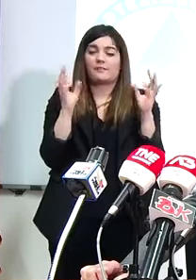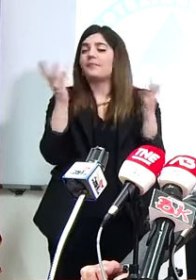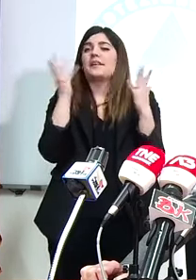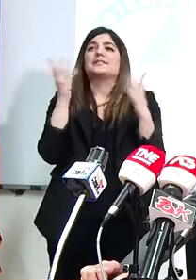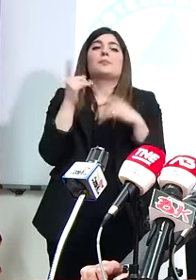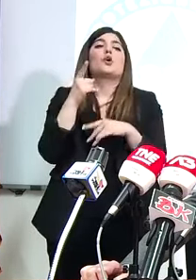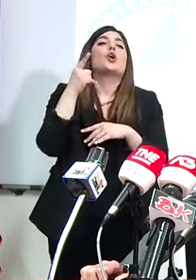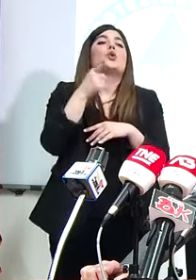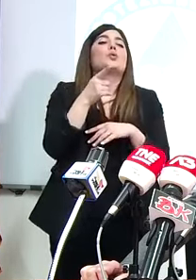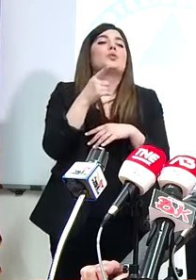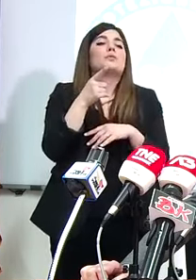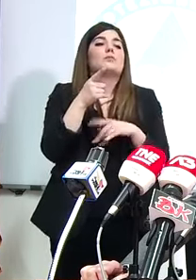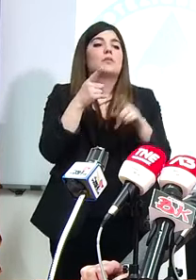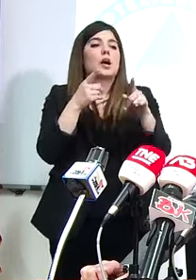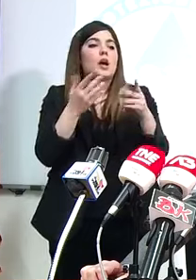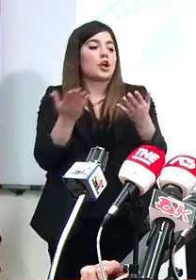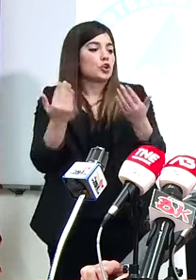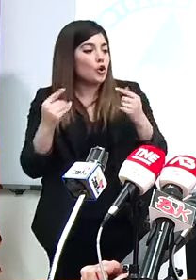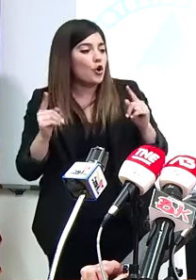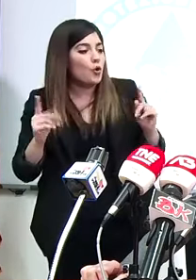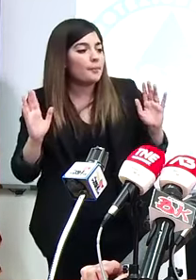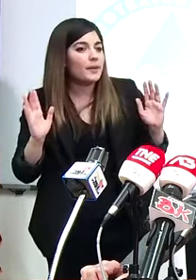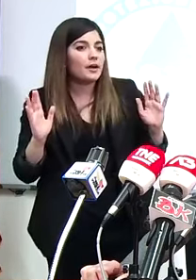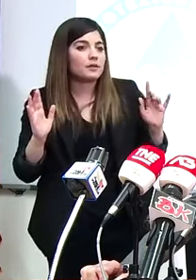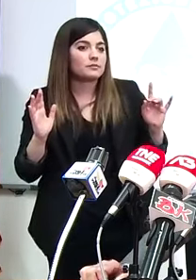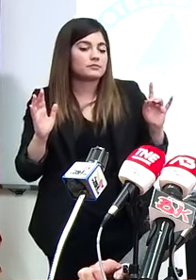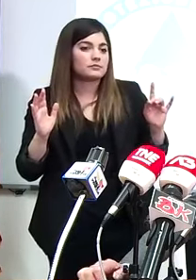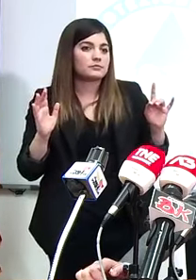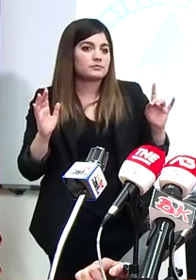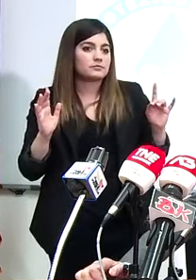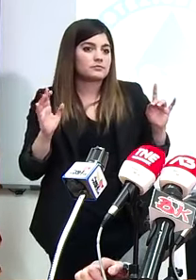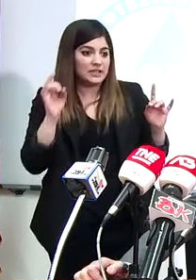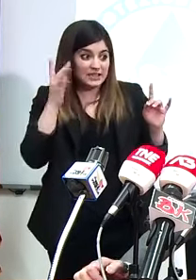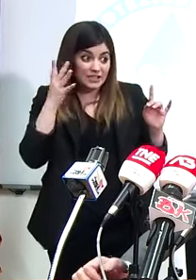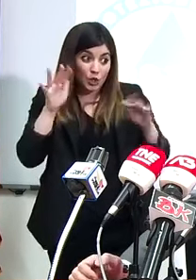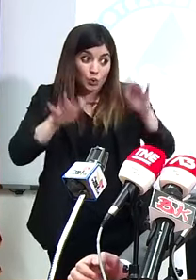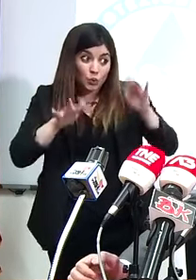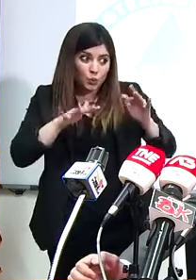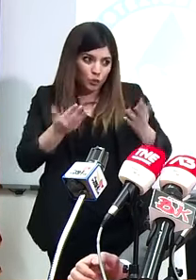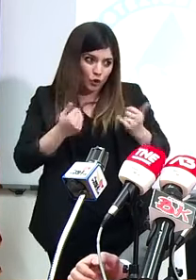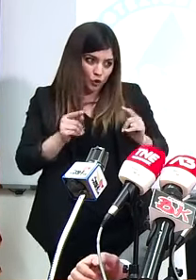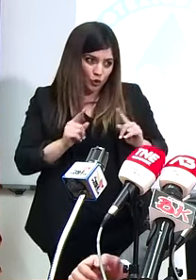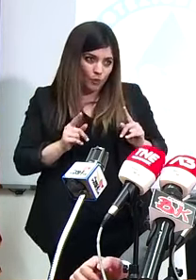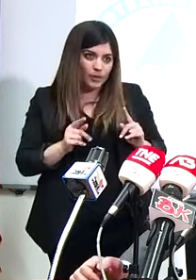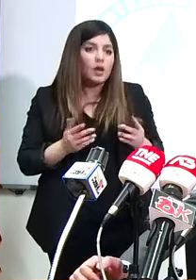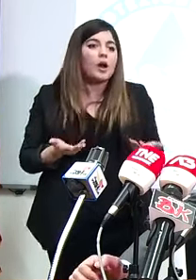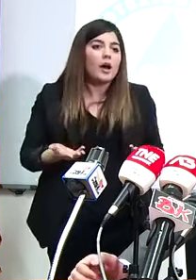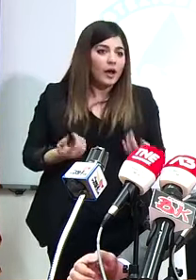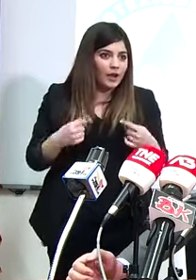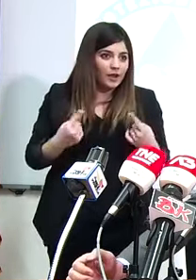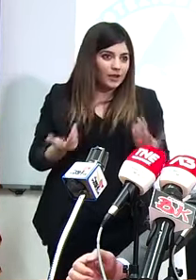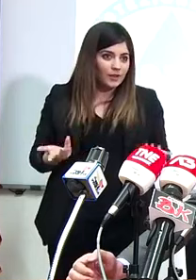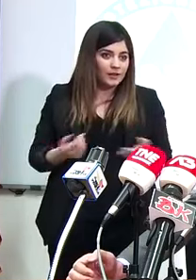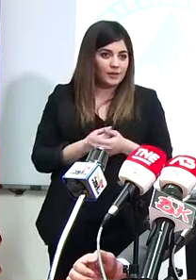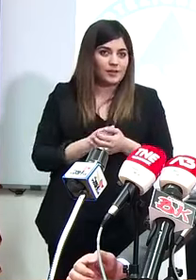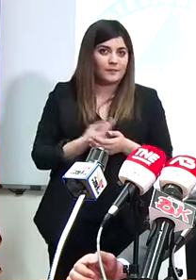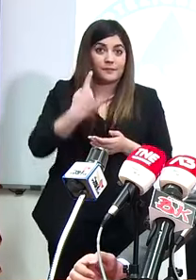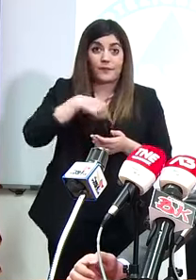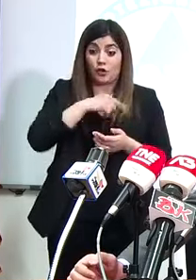ti dice prego appunto appunto ma non siamo noi che dobbiamo